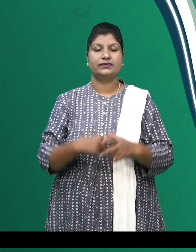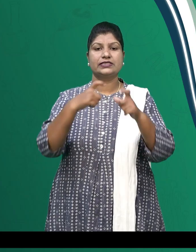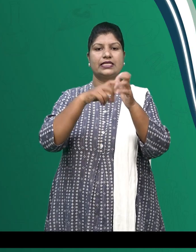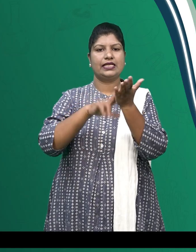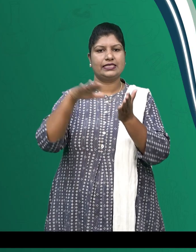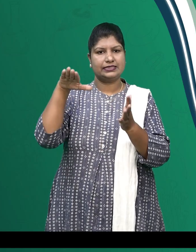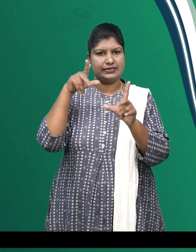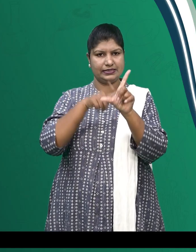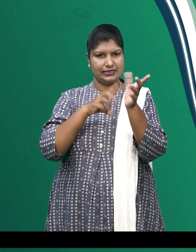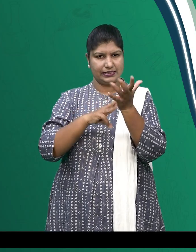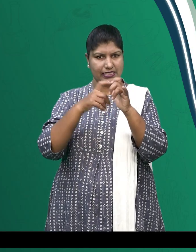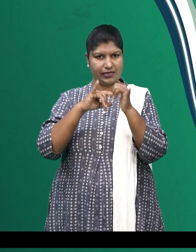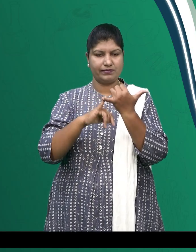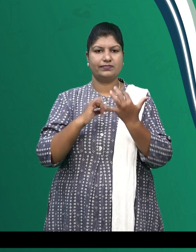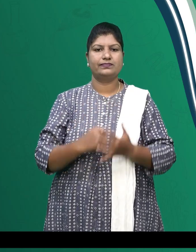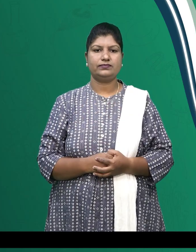किण्वक,